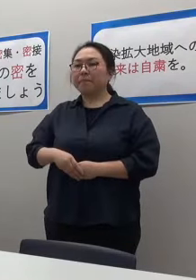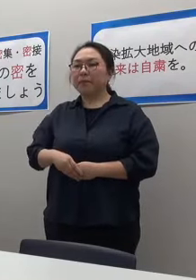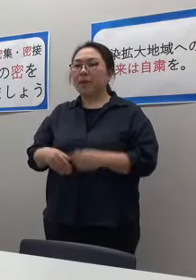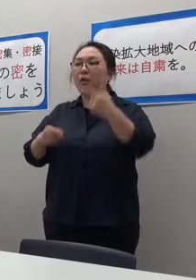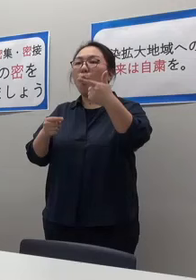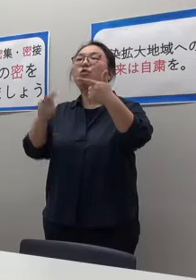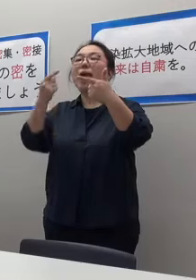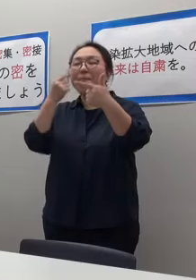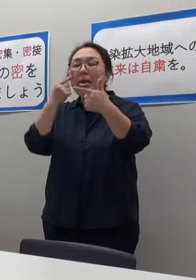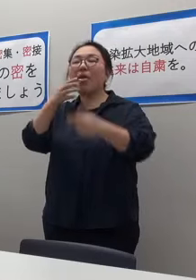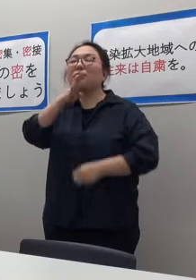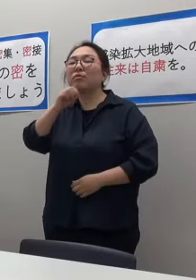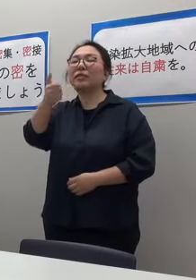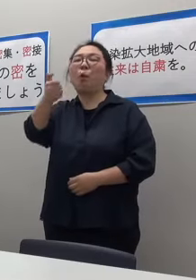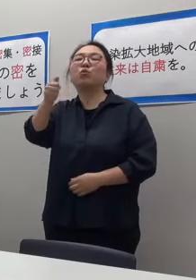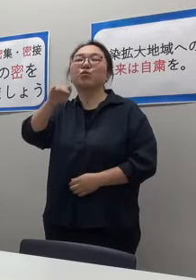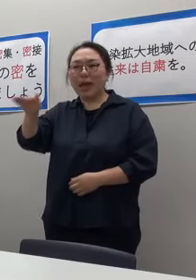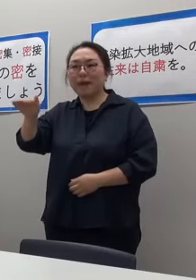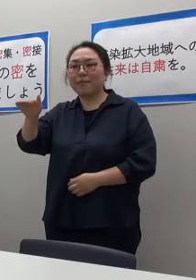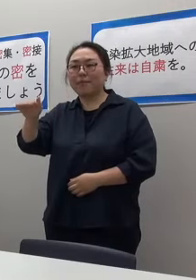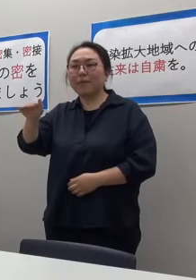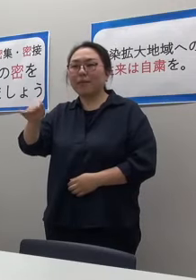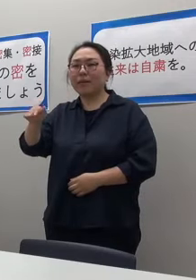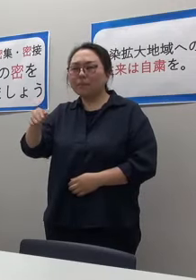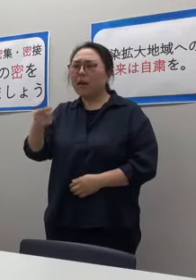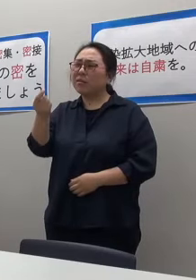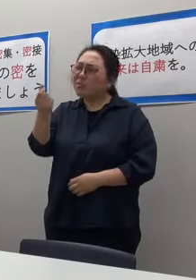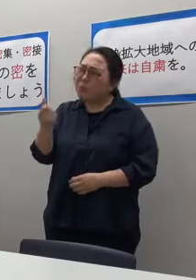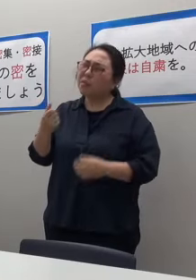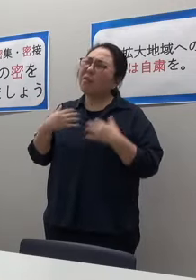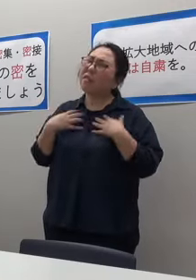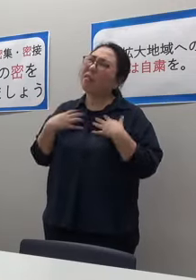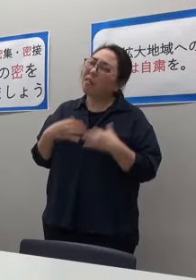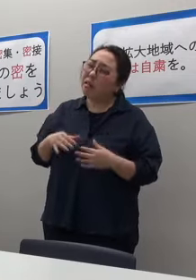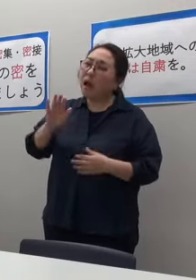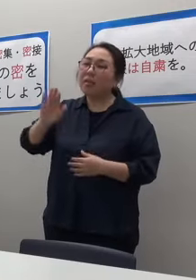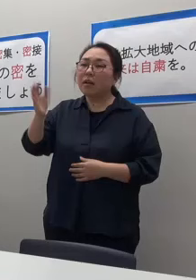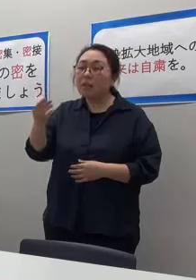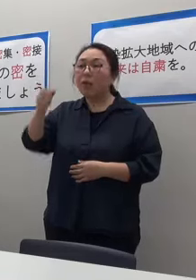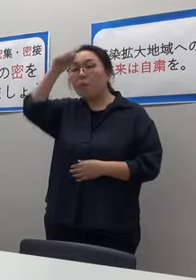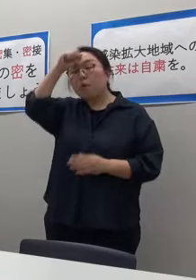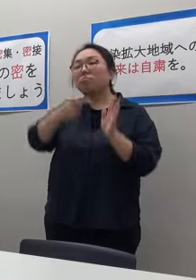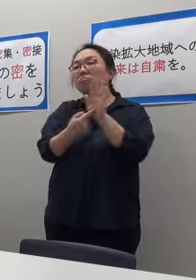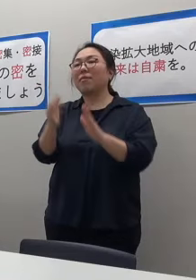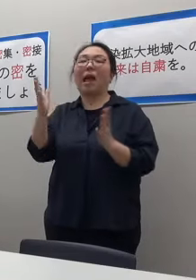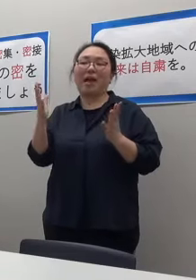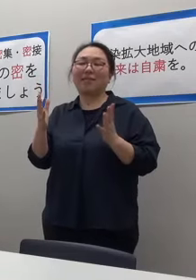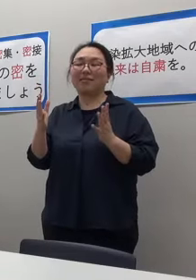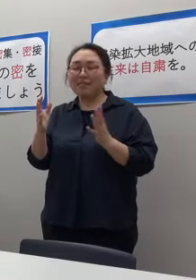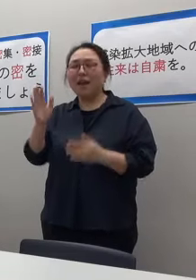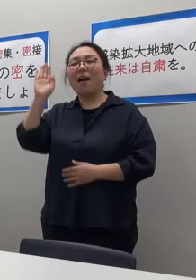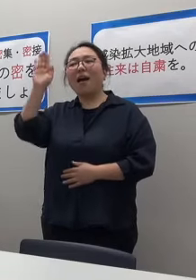6例目、50代の男性でございます。軽度の倦怠感はありましたものの、特に症状はありませんでした。その